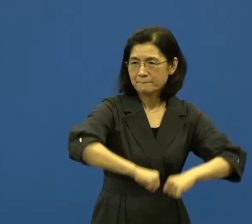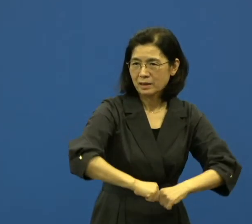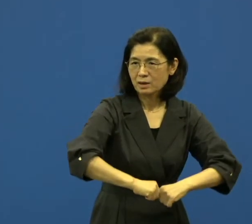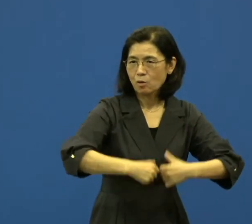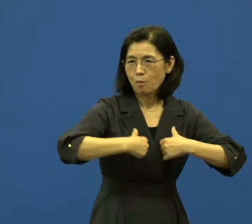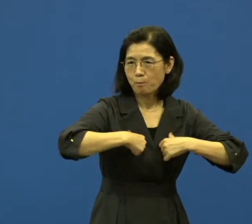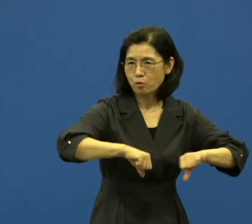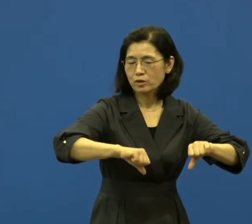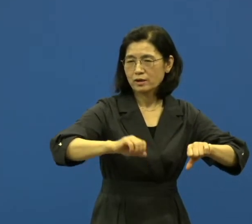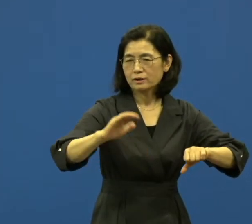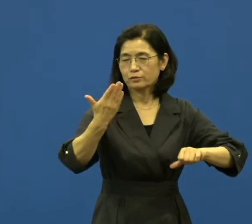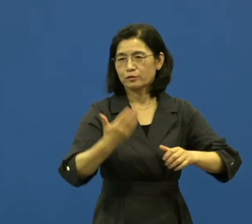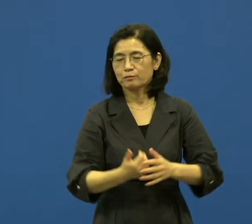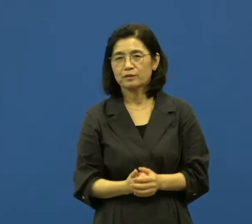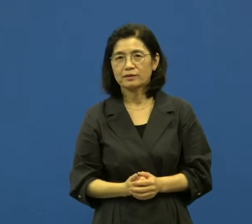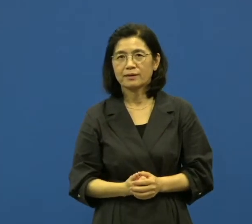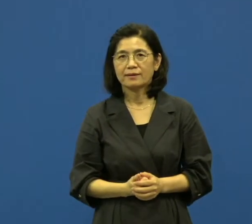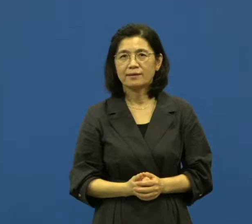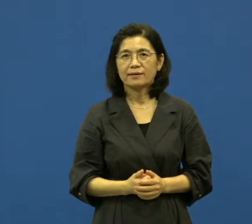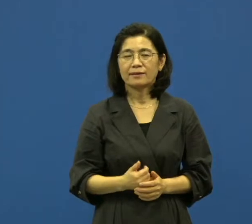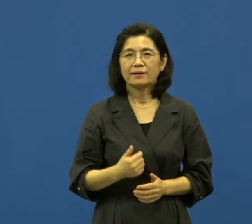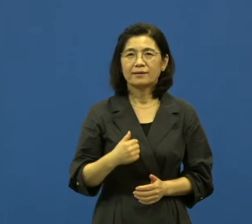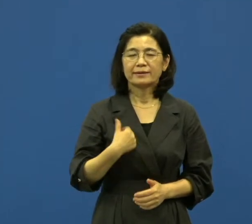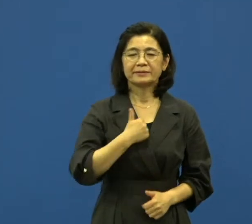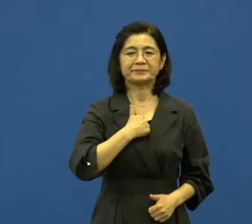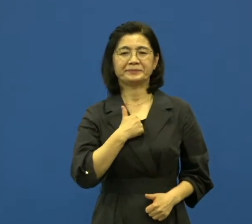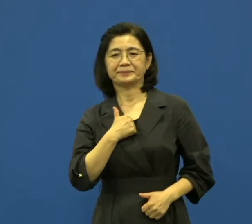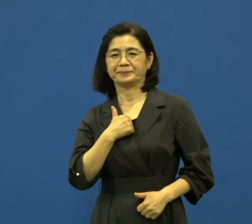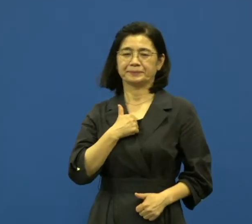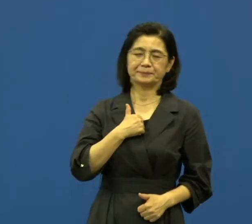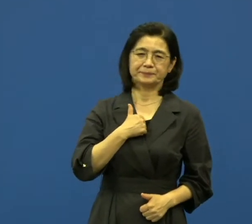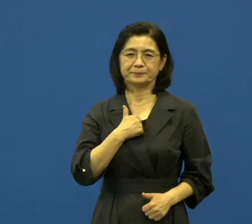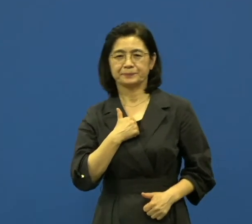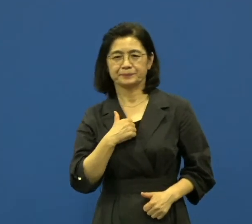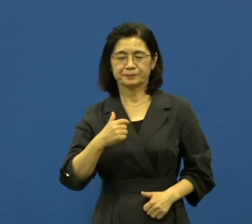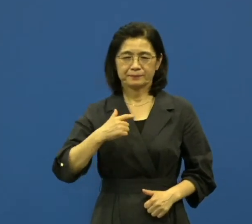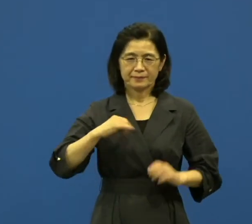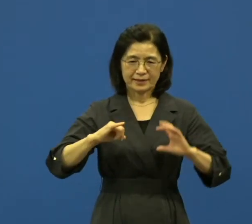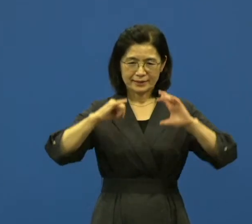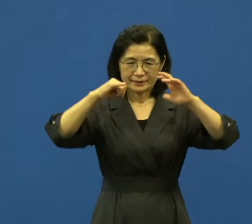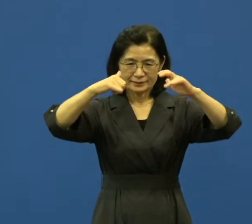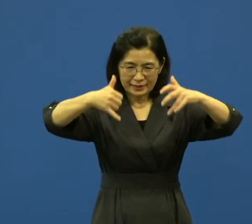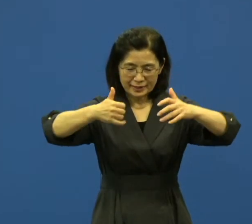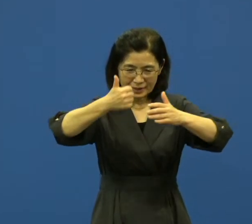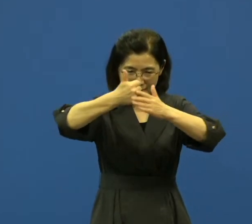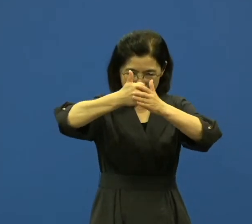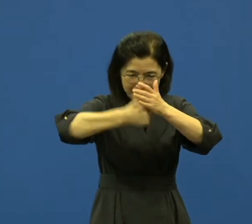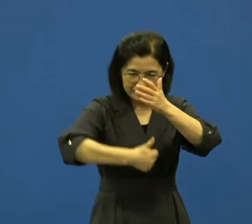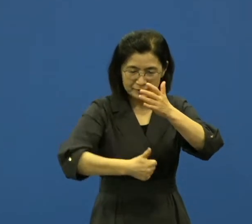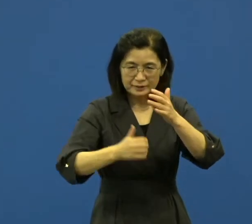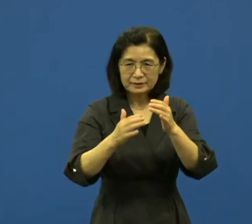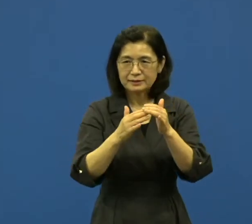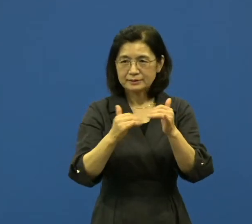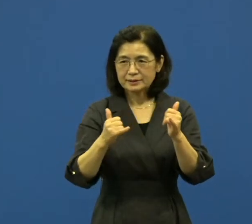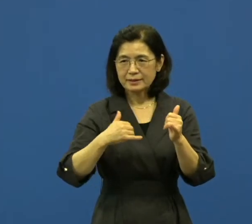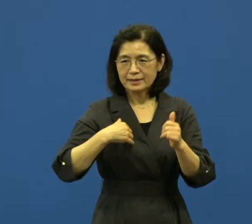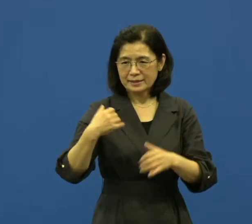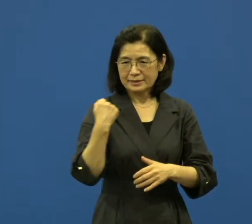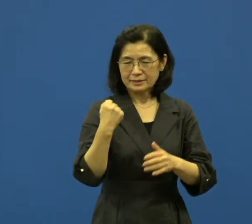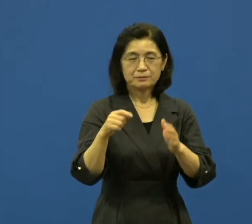자만과 자신의 경험과 자신의 세계에 빠져있는 분들이 있다면, 내 세상에 힘을 의지하고